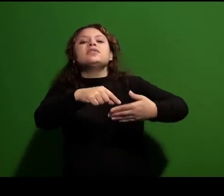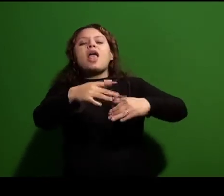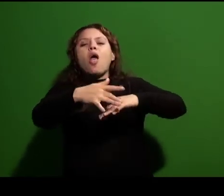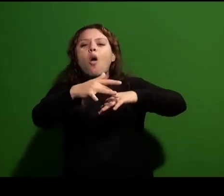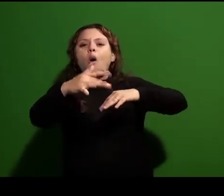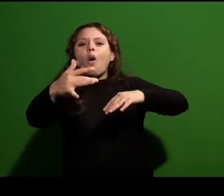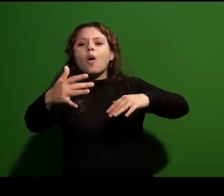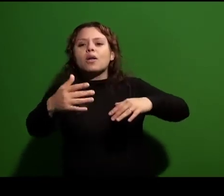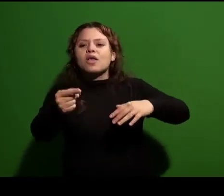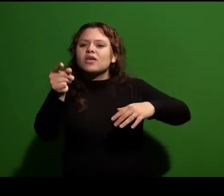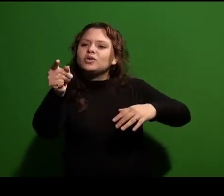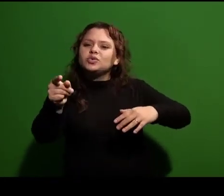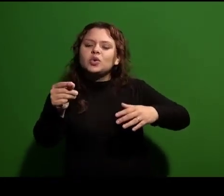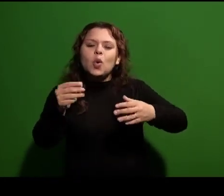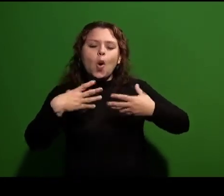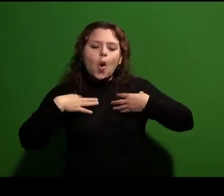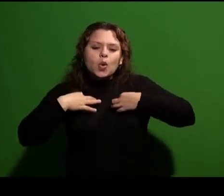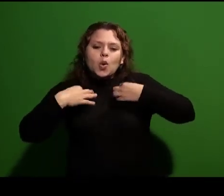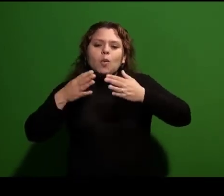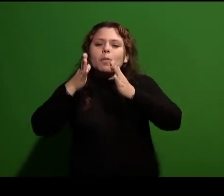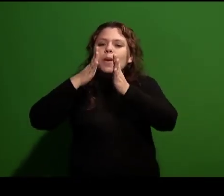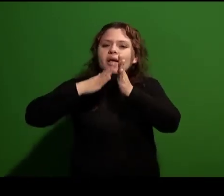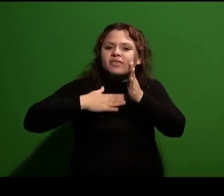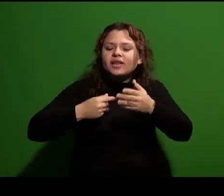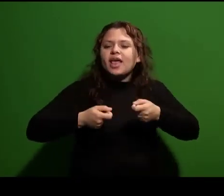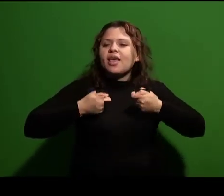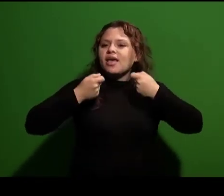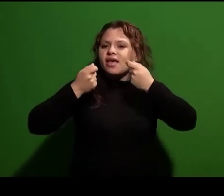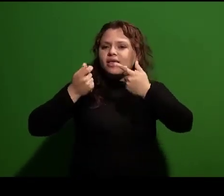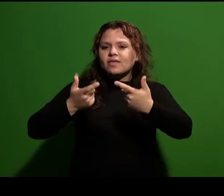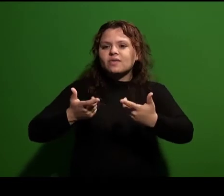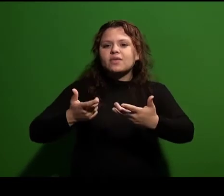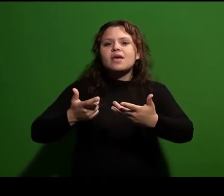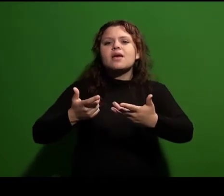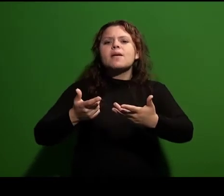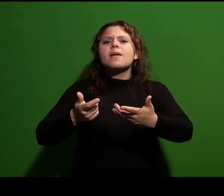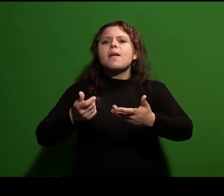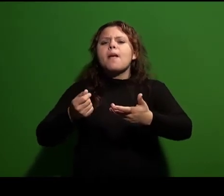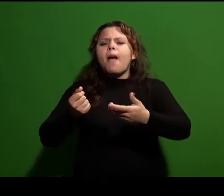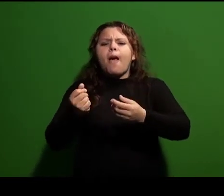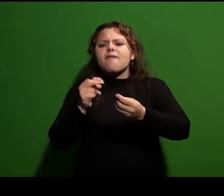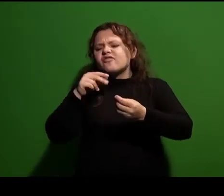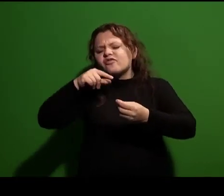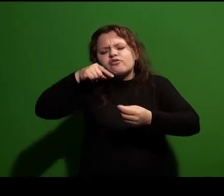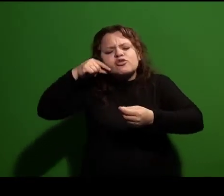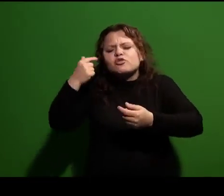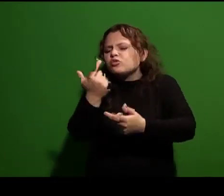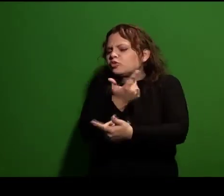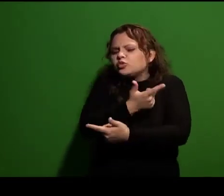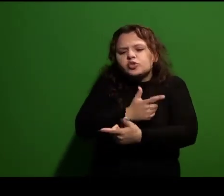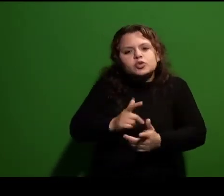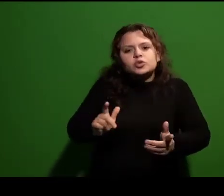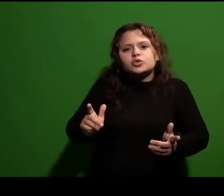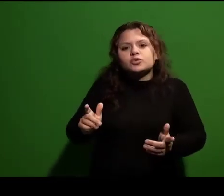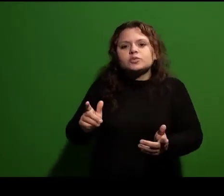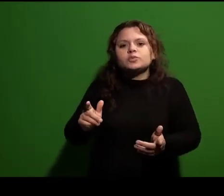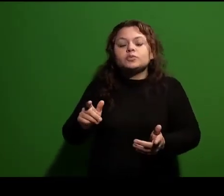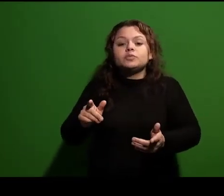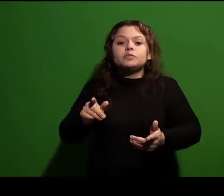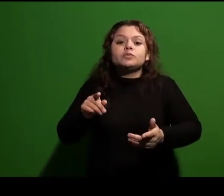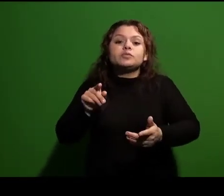fuego, para que seas rico, y ropas blancas para que puedas vestirte, y que no se vea la vergüenza de tu